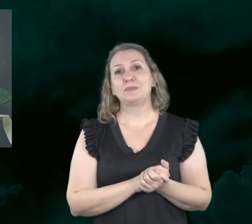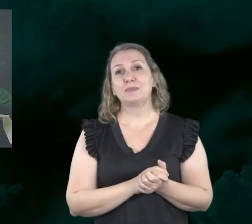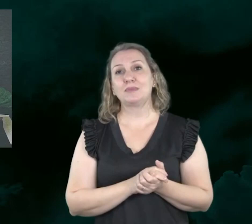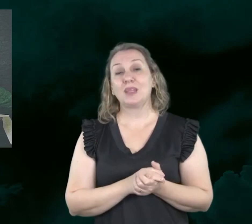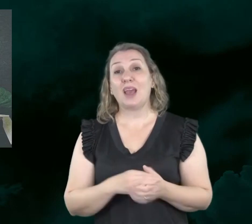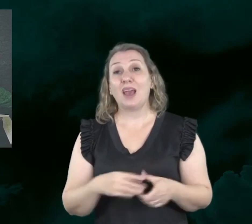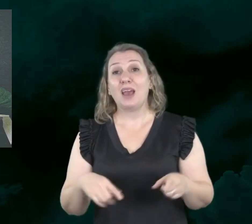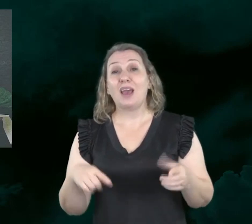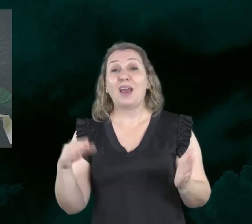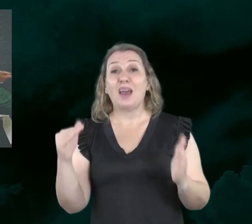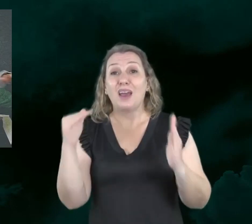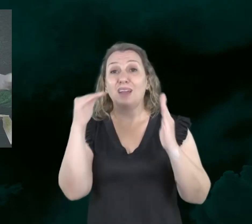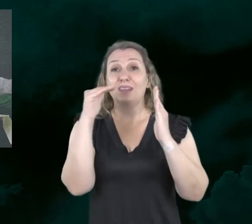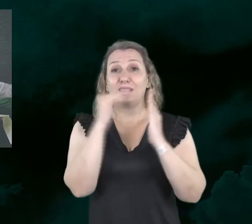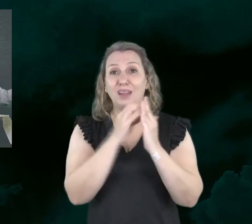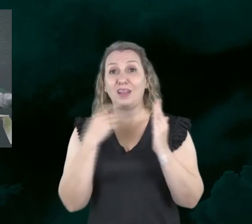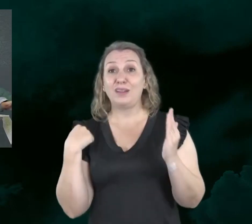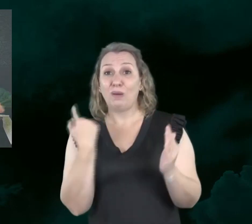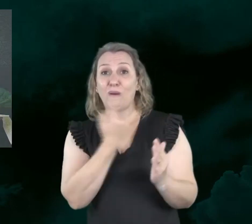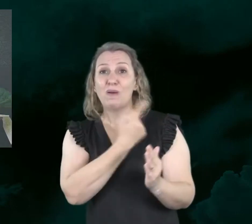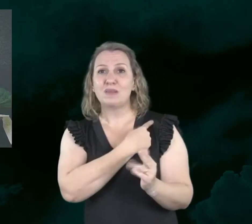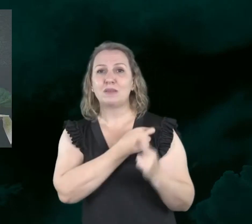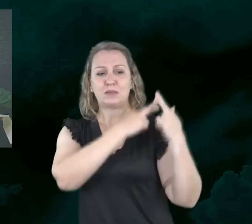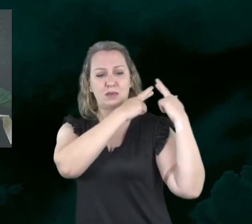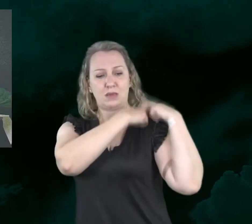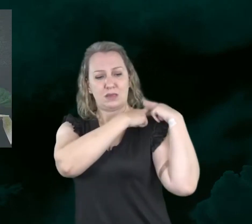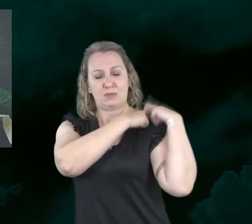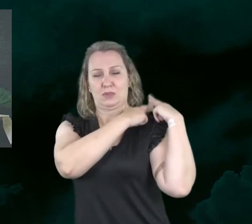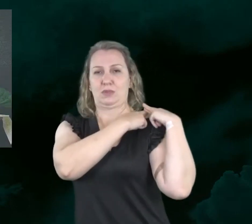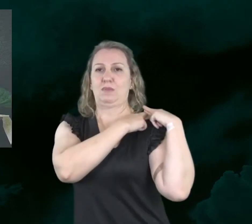de cuidar das pessoas.